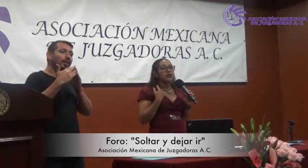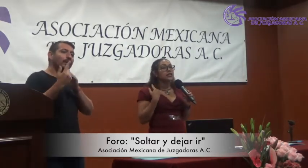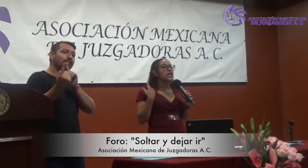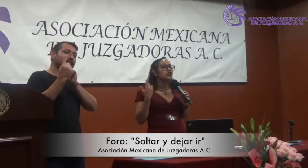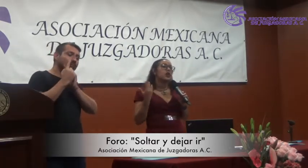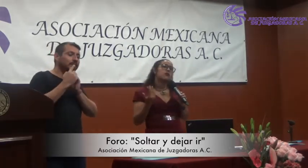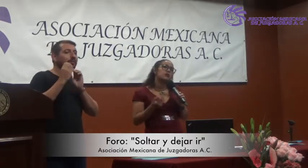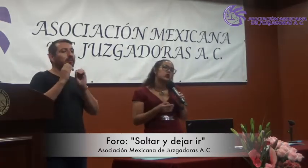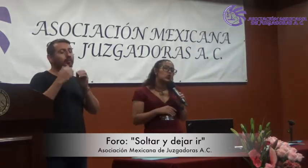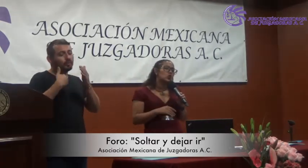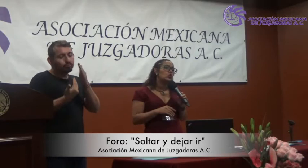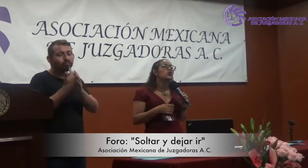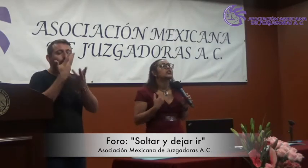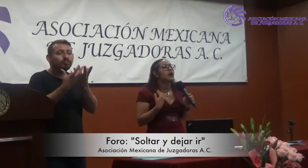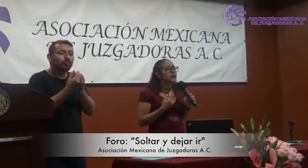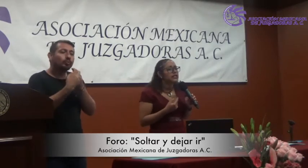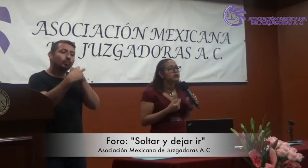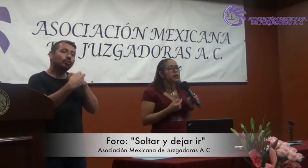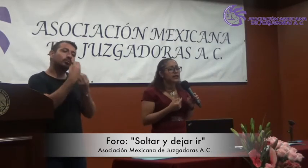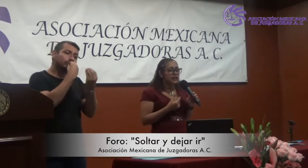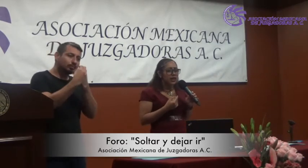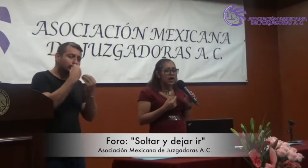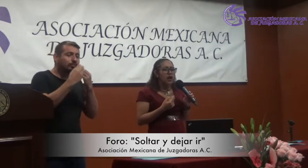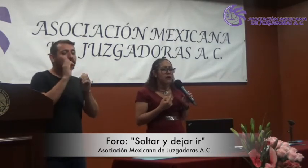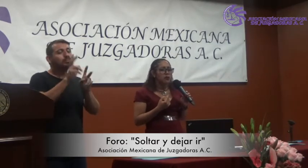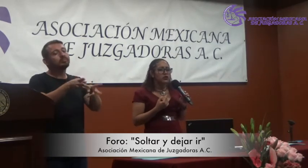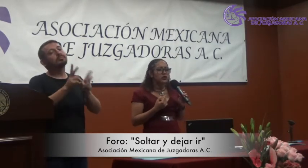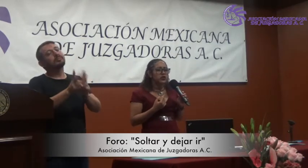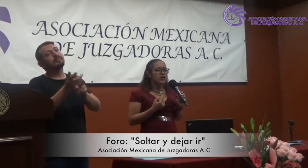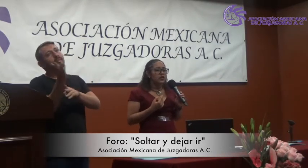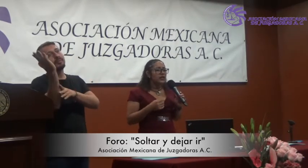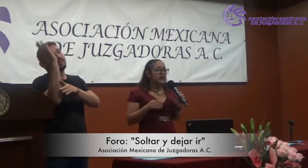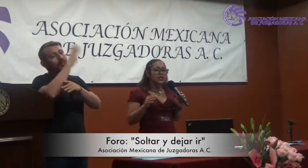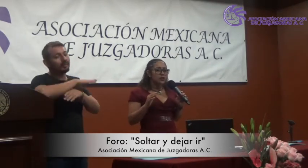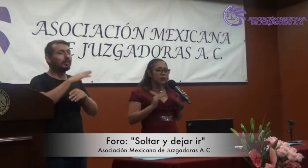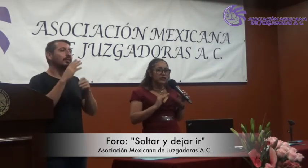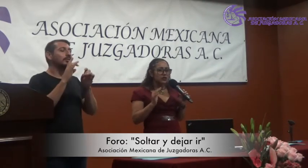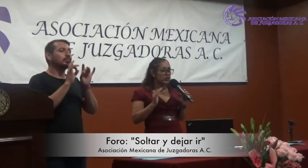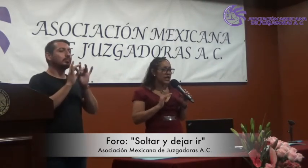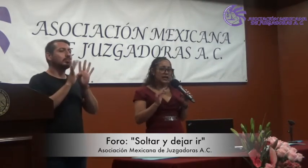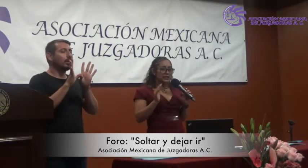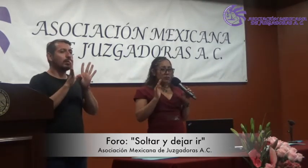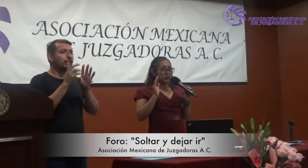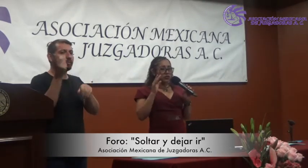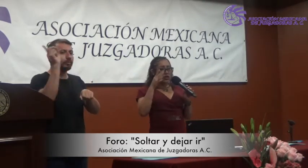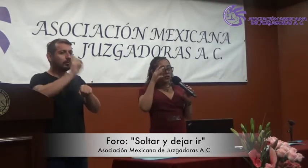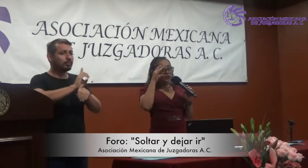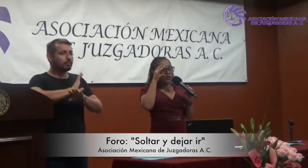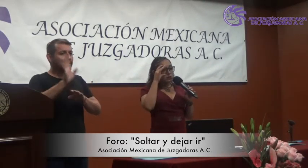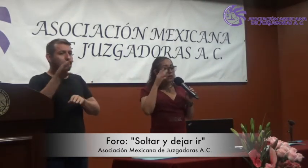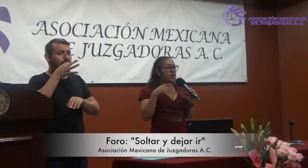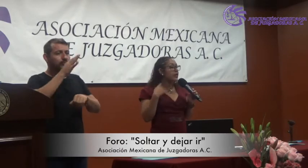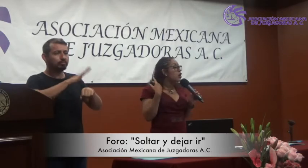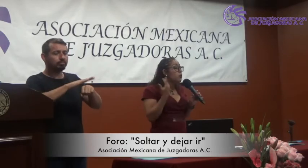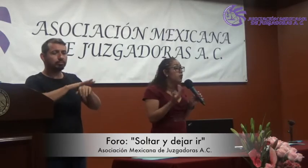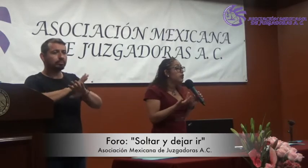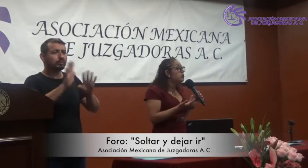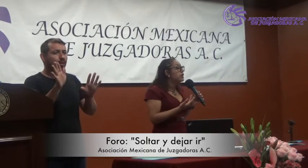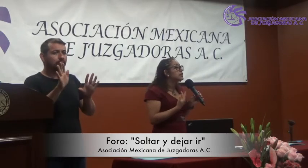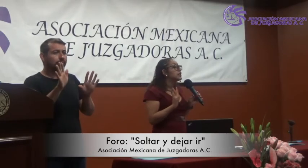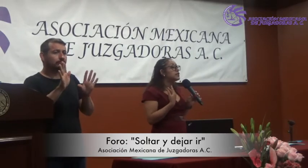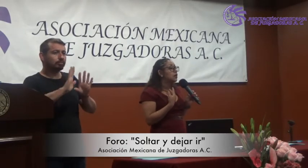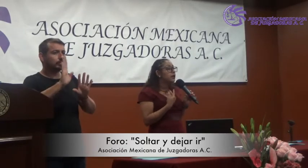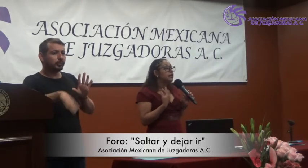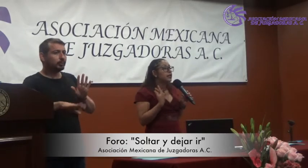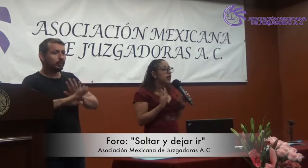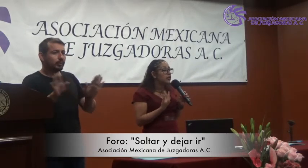que desayunábamos juntos, que a veces platicábamos, y de repente un día esa persona ya no está en mi vida, ya no puedo